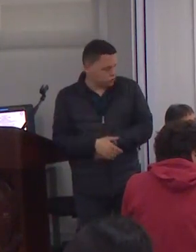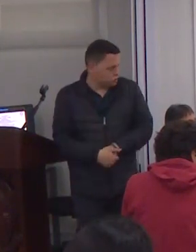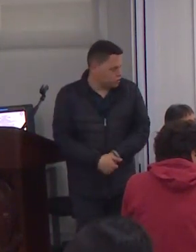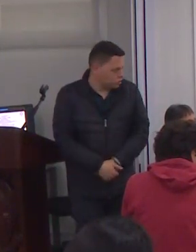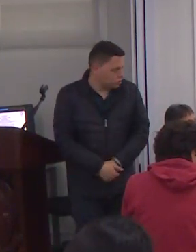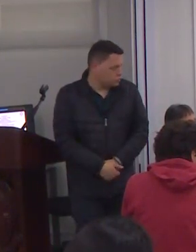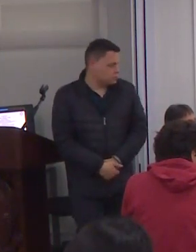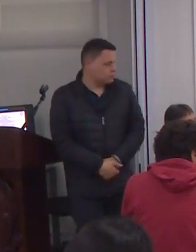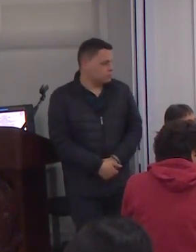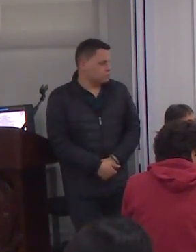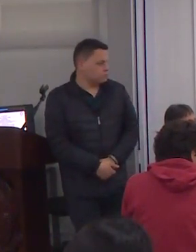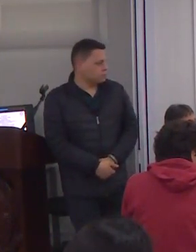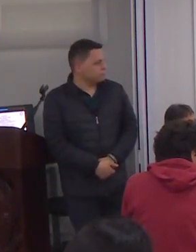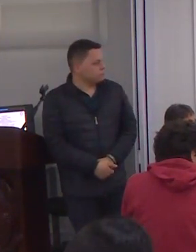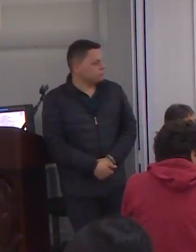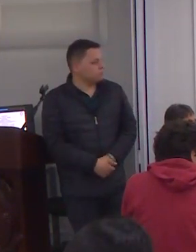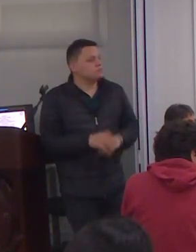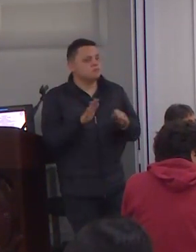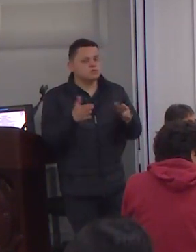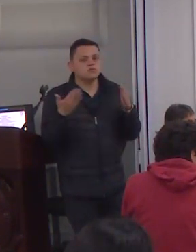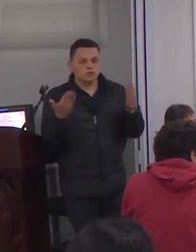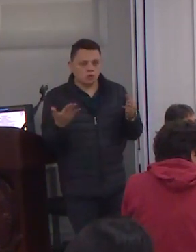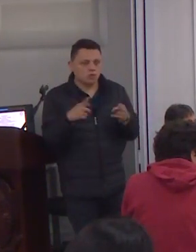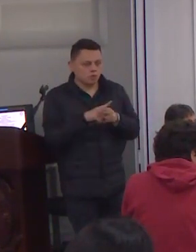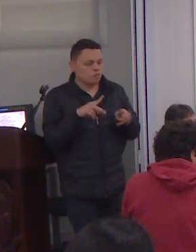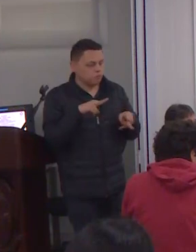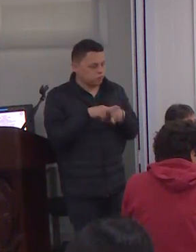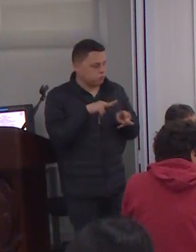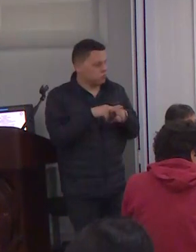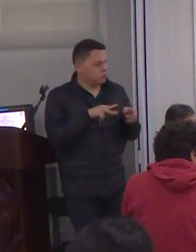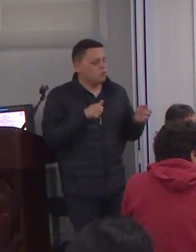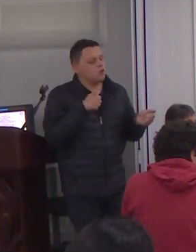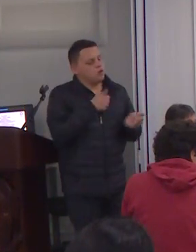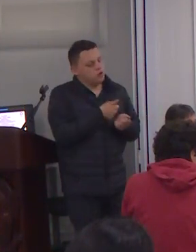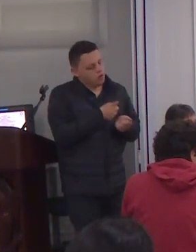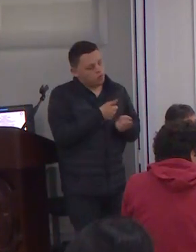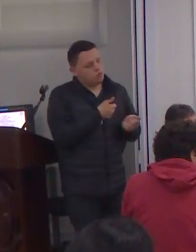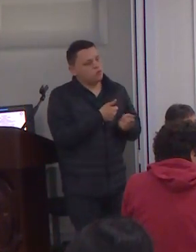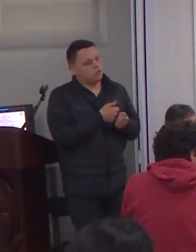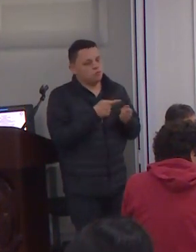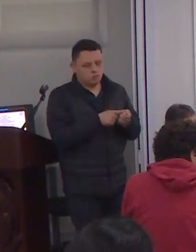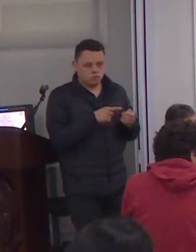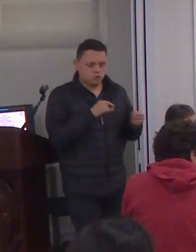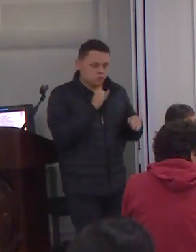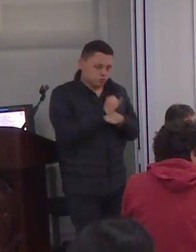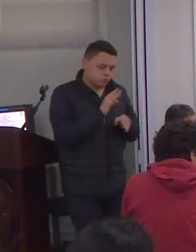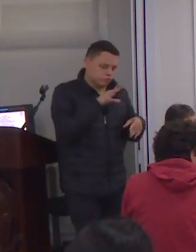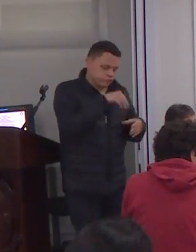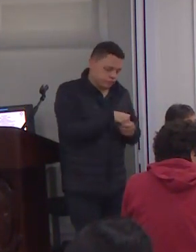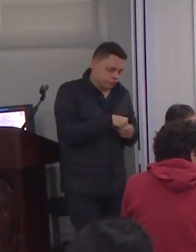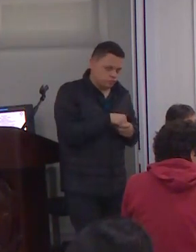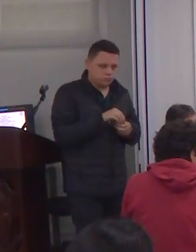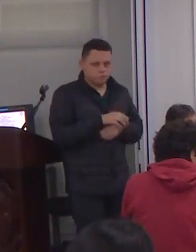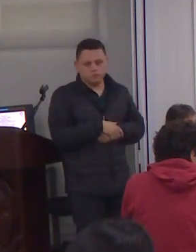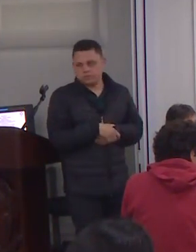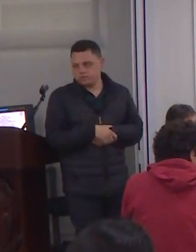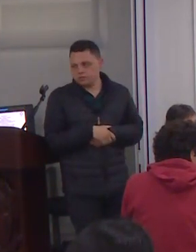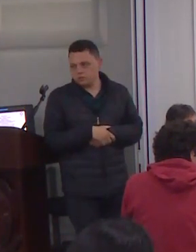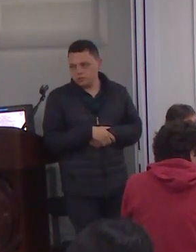entonces ¿cómo generar una red de acompañamiento y apoyo interno en las instituciones educativas por ejemplo